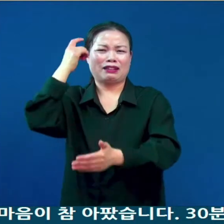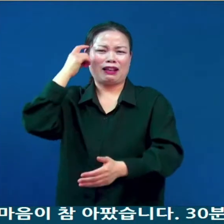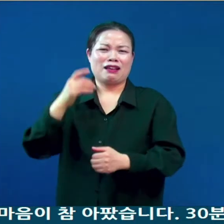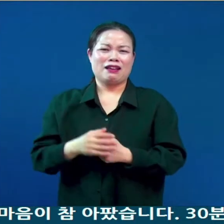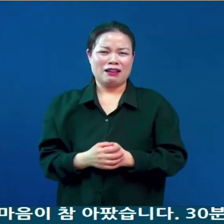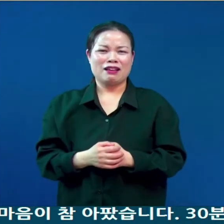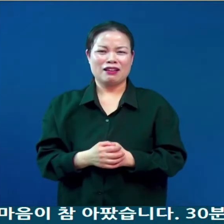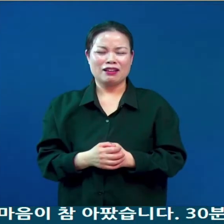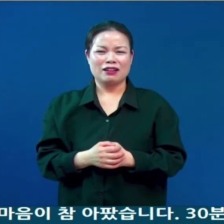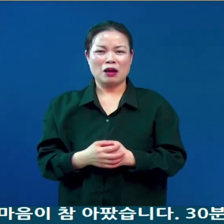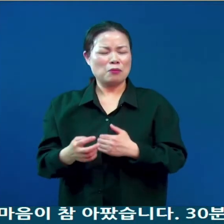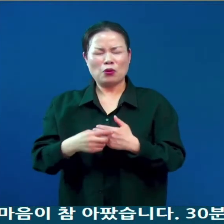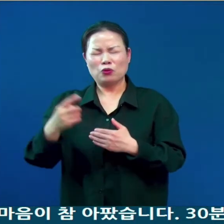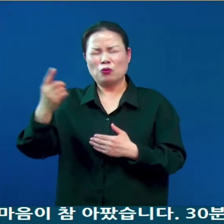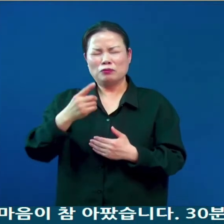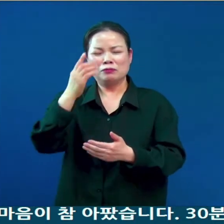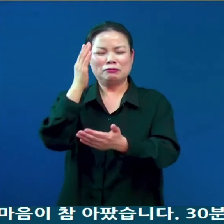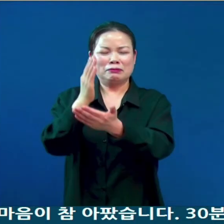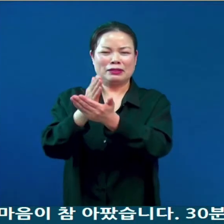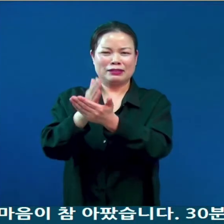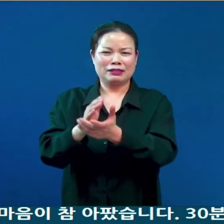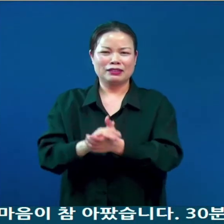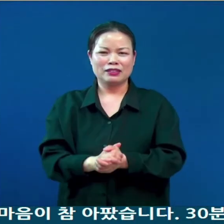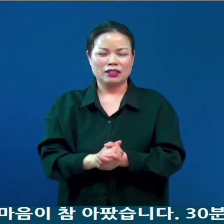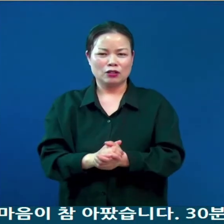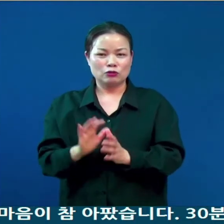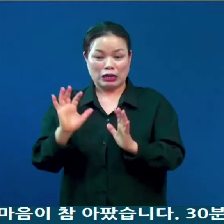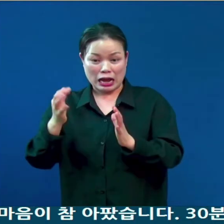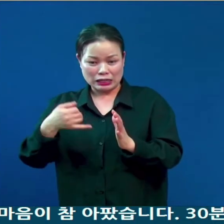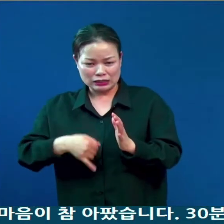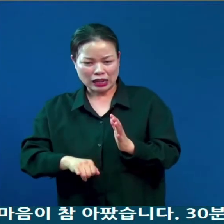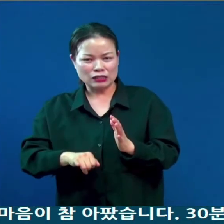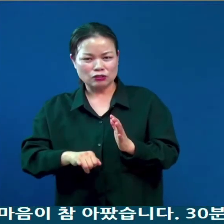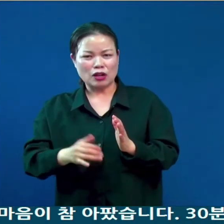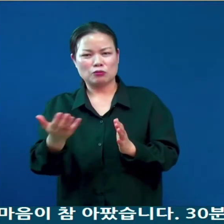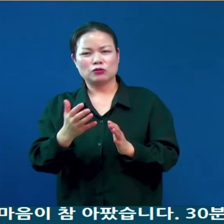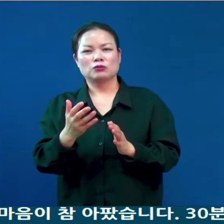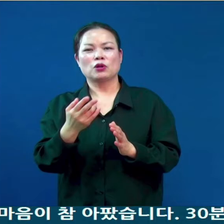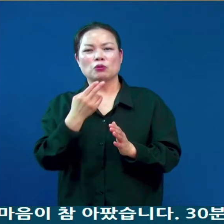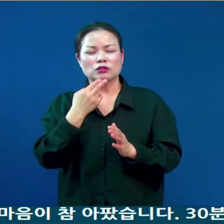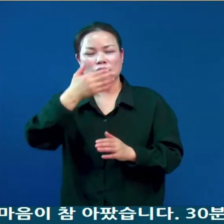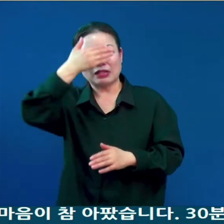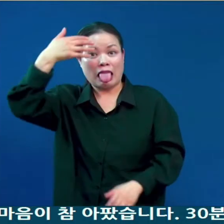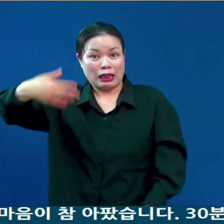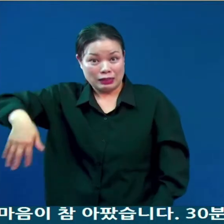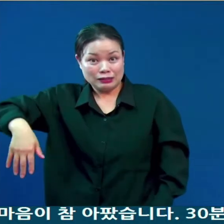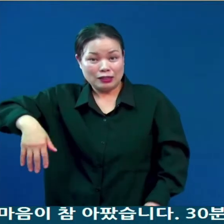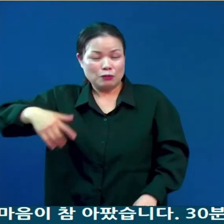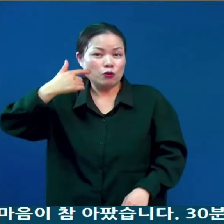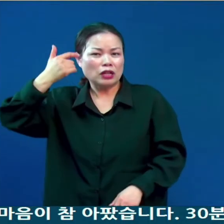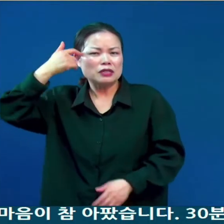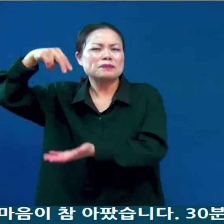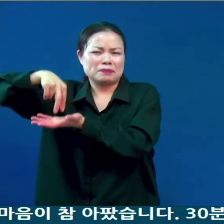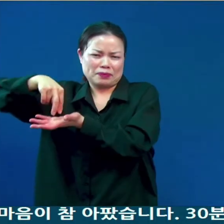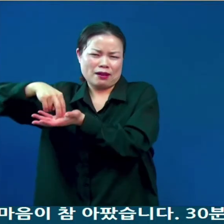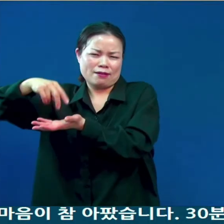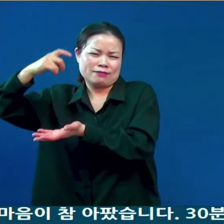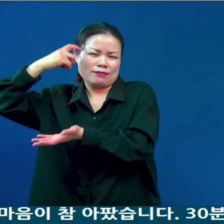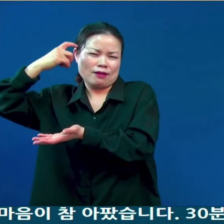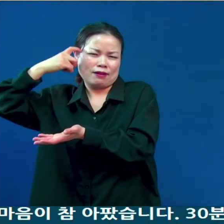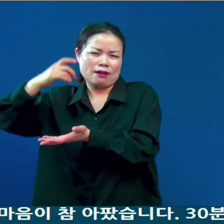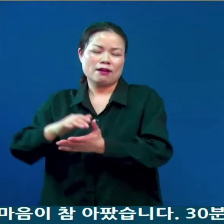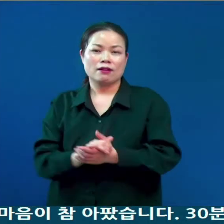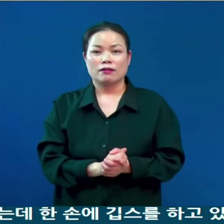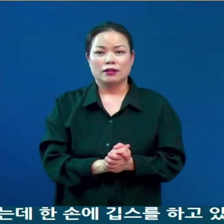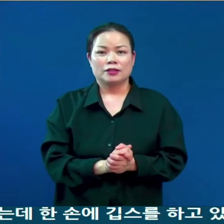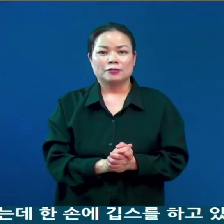그러면서 병원은 올 때가 못 되고 우리 아이들도 참 안 아파서 다행이네. 그러면서 이제 그날 넘어갔죠. 그러면서